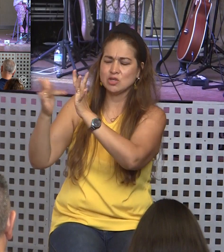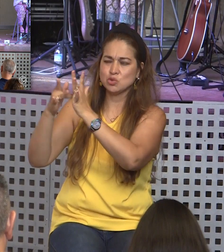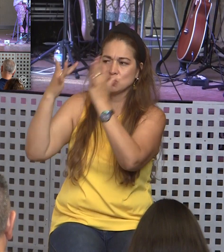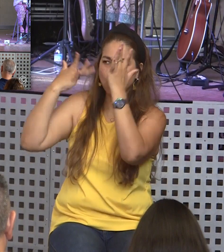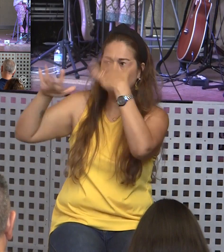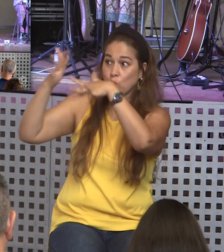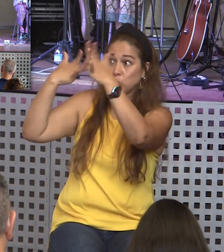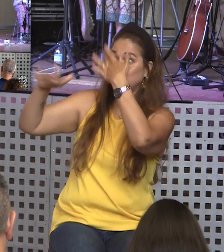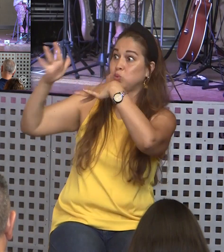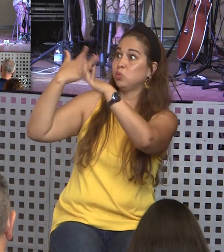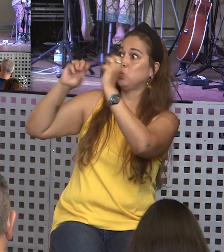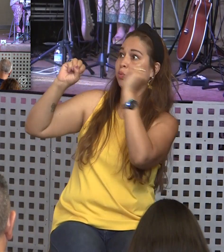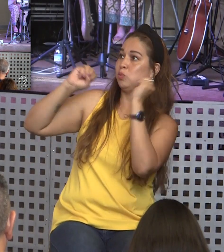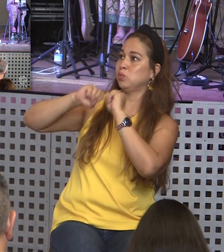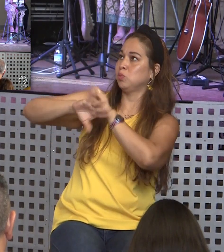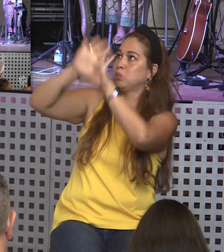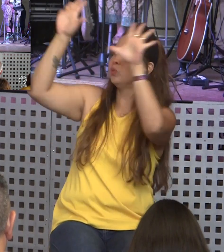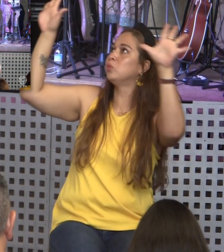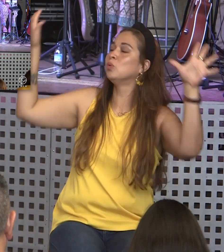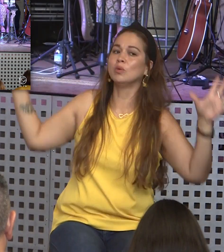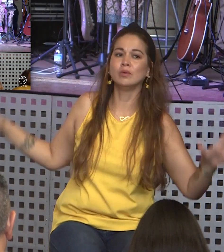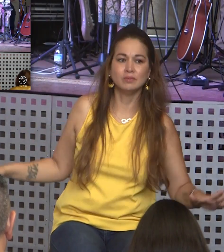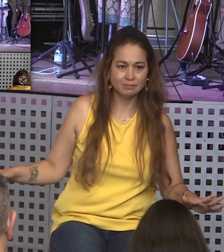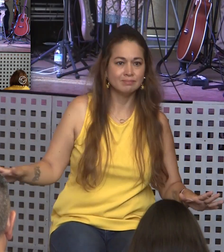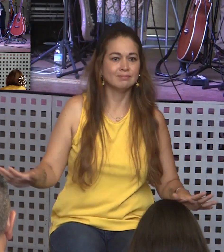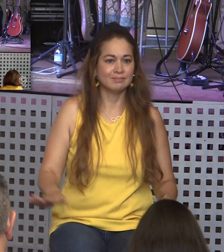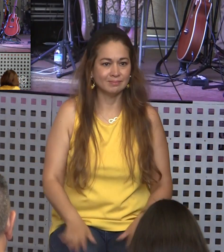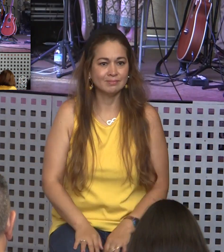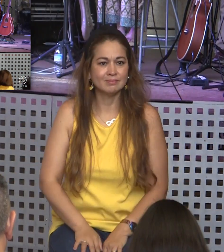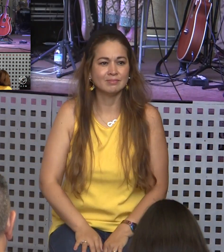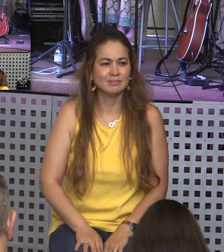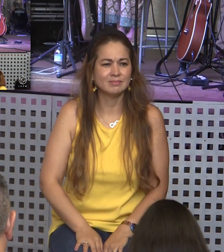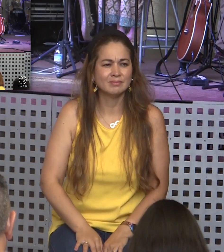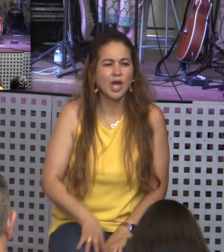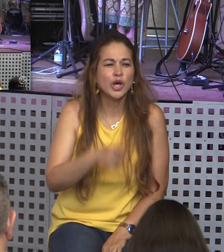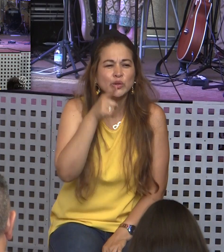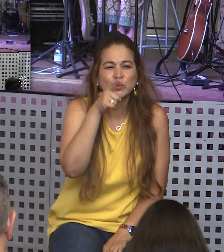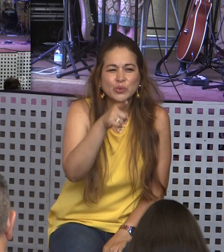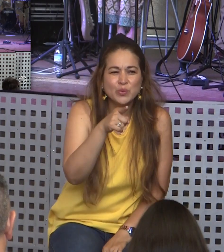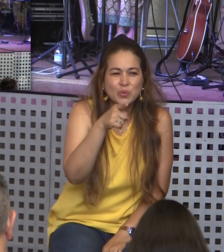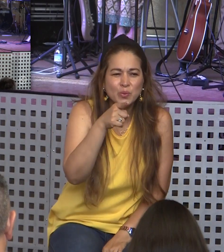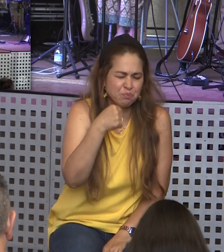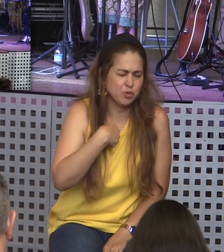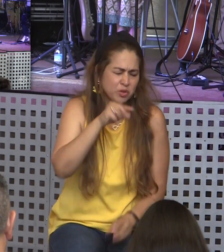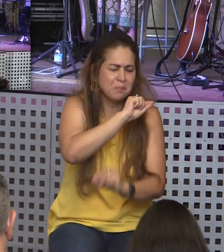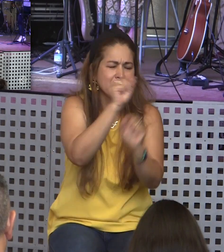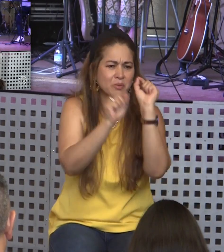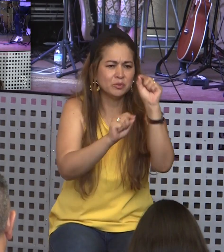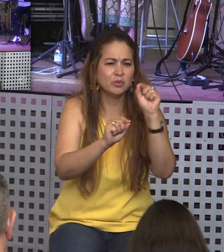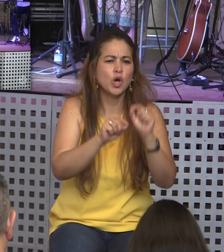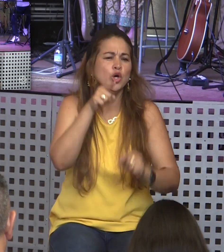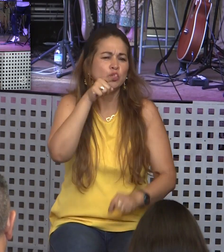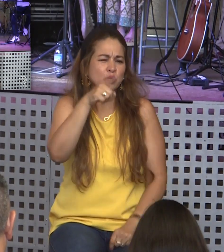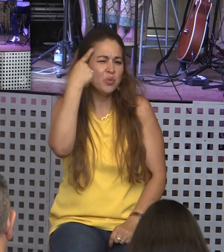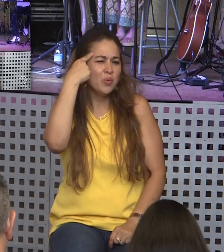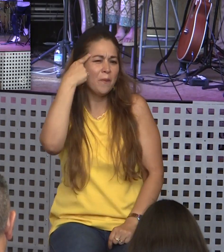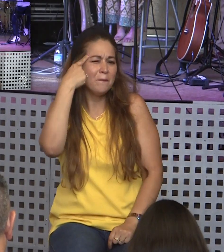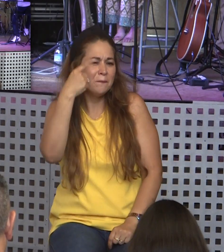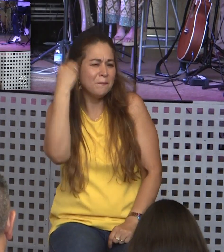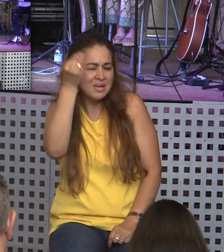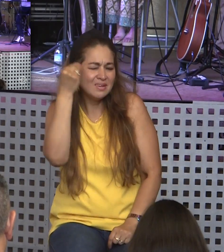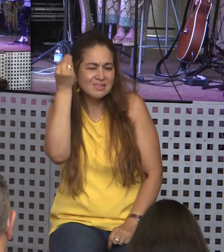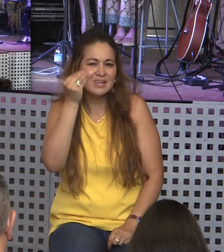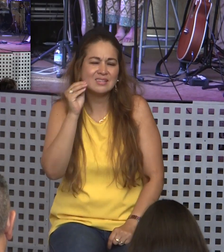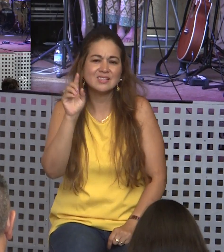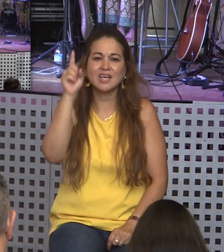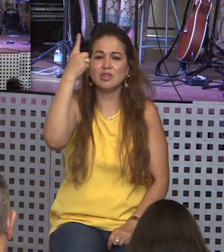¿Tú has visto cómo es Dios? ¿Tú crees que a Dios le importan las tinieblas? ¿Tú crees que a Dios le importa la situación que tú